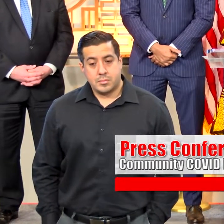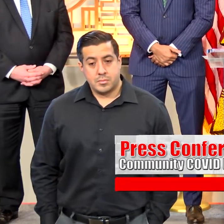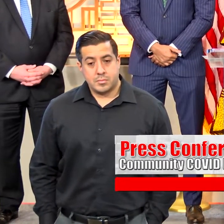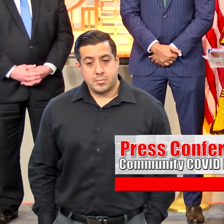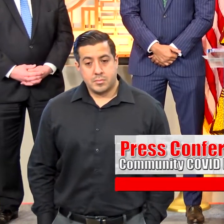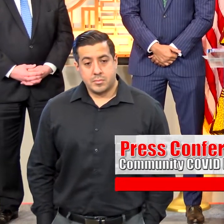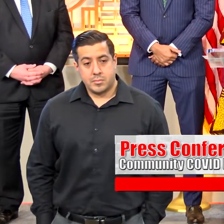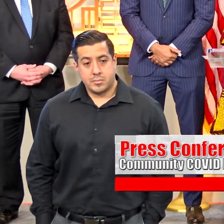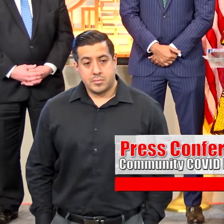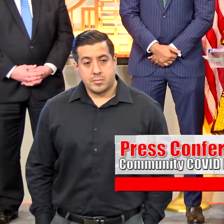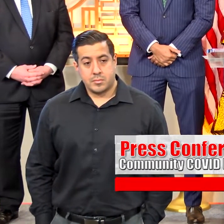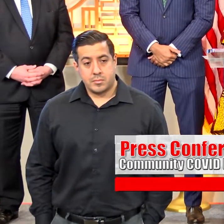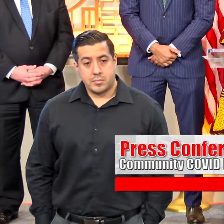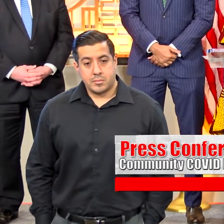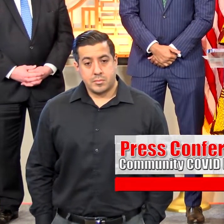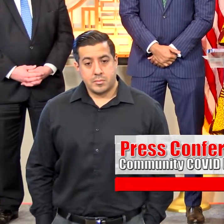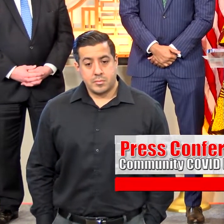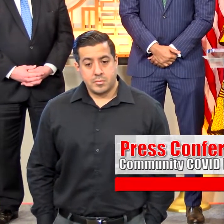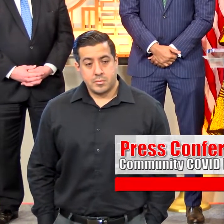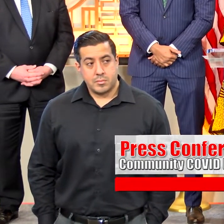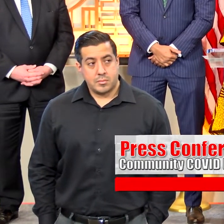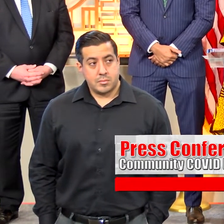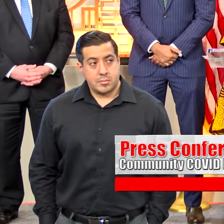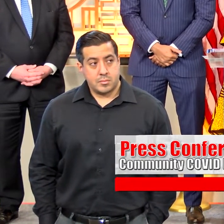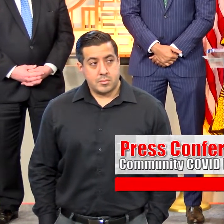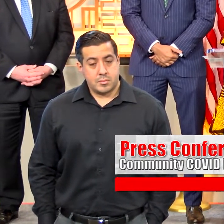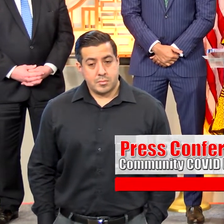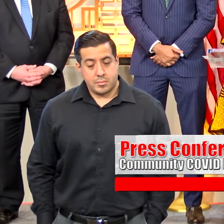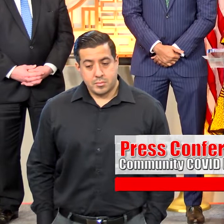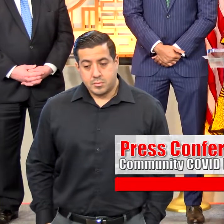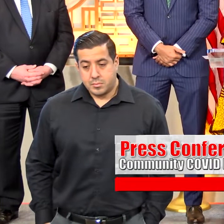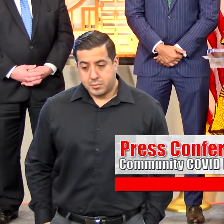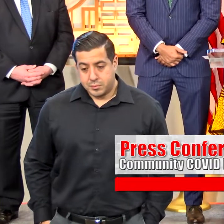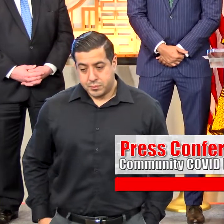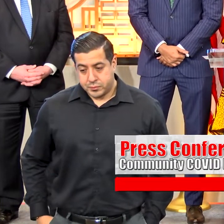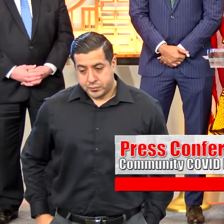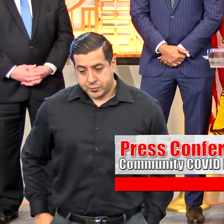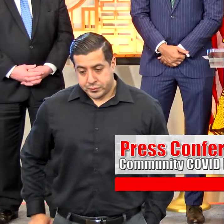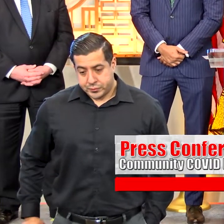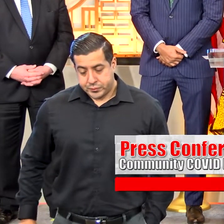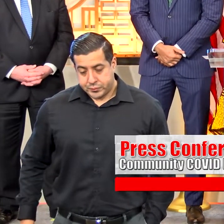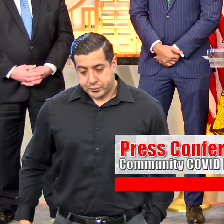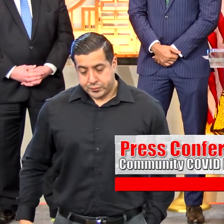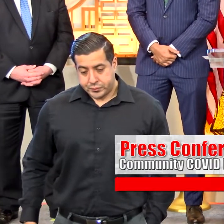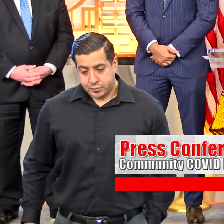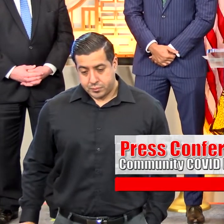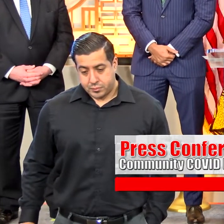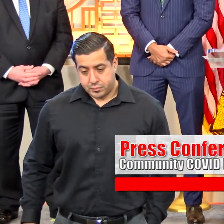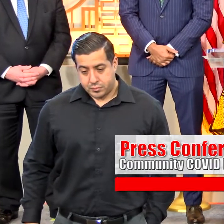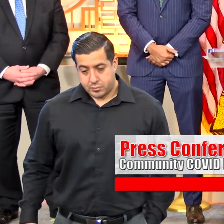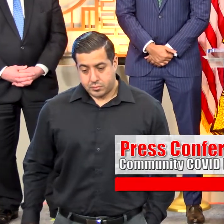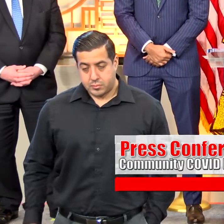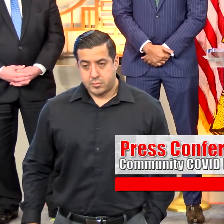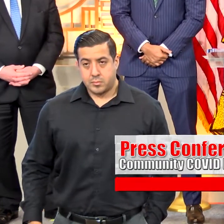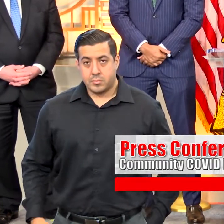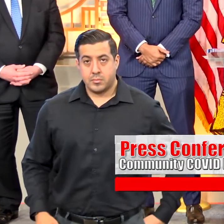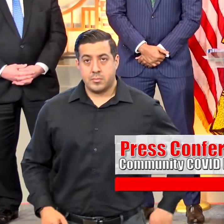personas a quienes hemos ayudado a prevenir la falta de hogar. También hemos